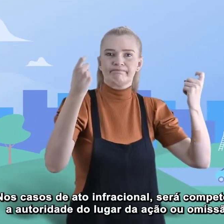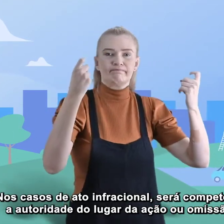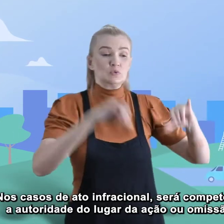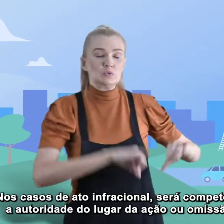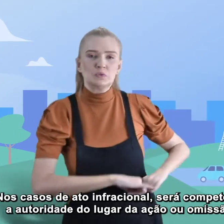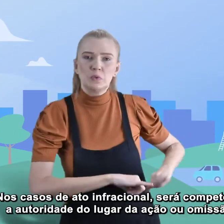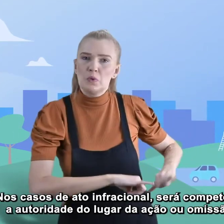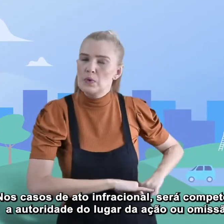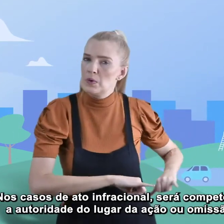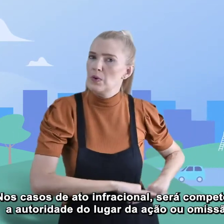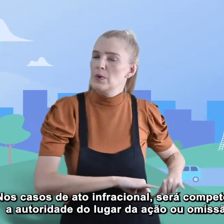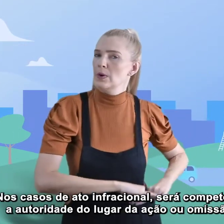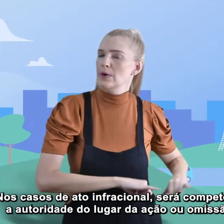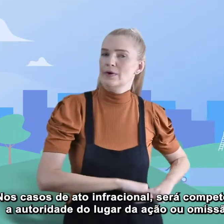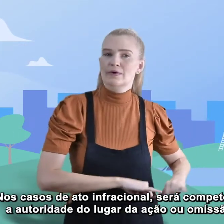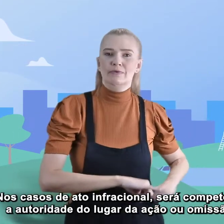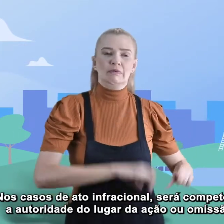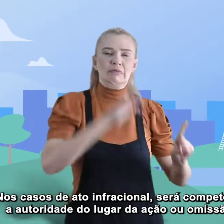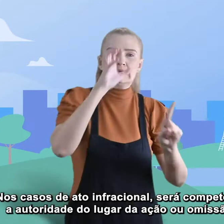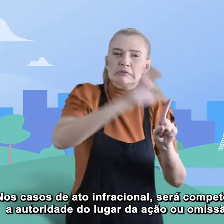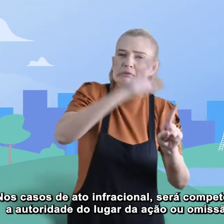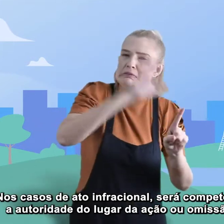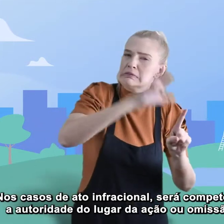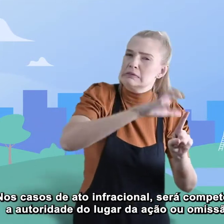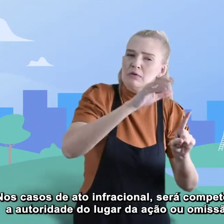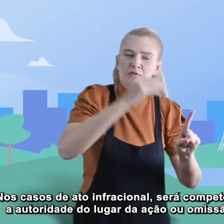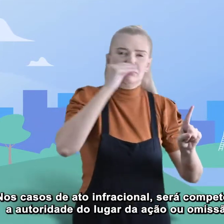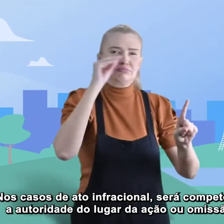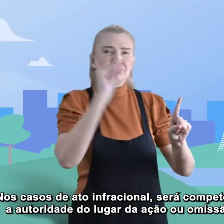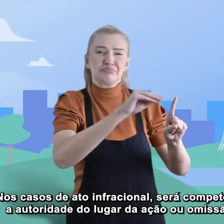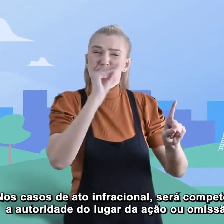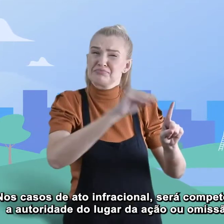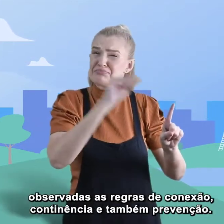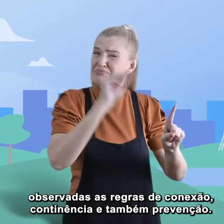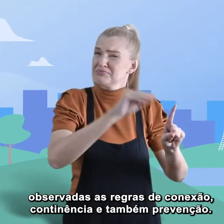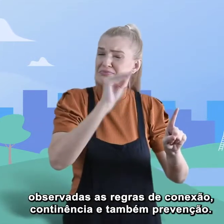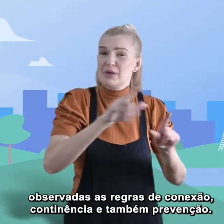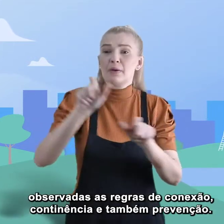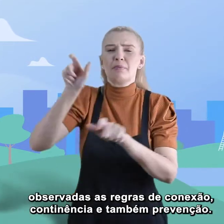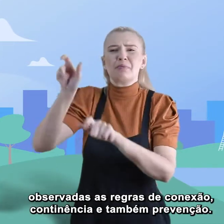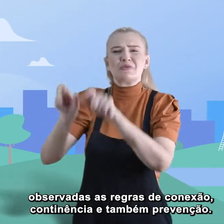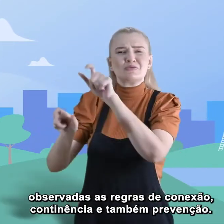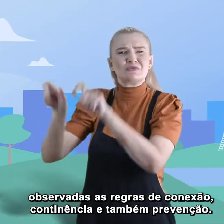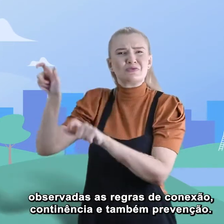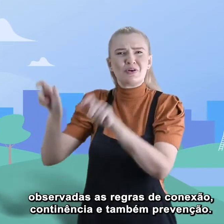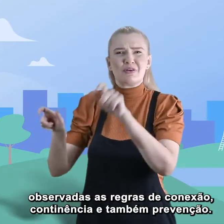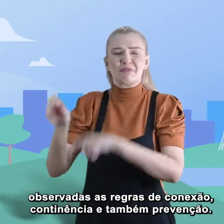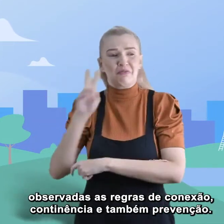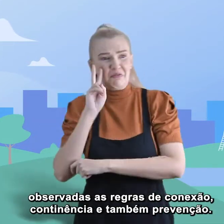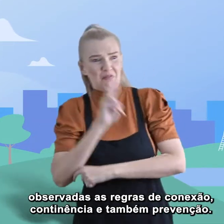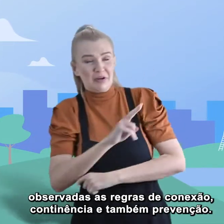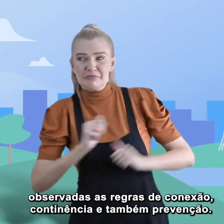a autoridade do lugar da ação ou omissão, observadas as regras de conexão,